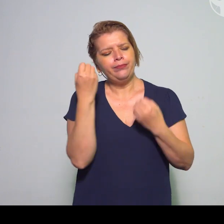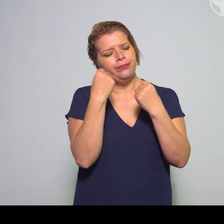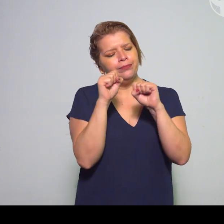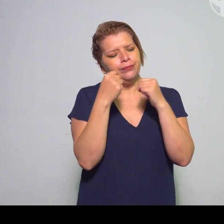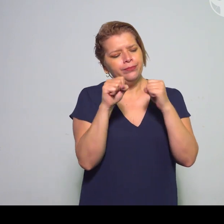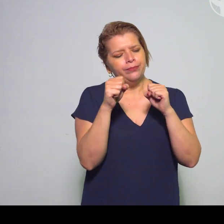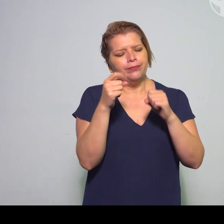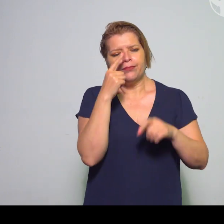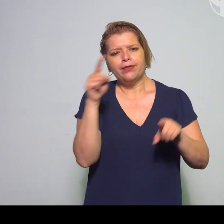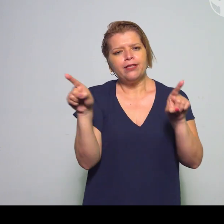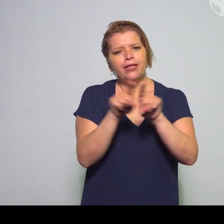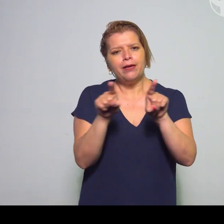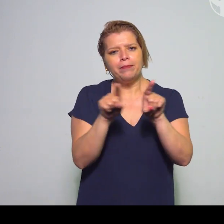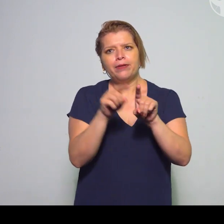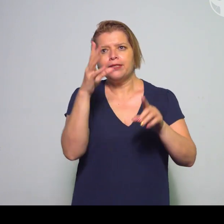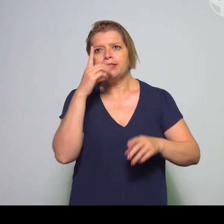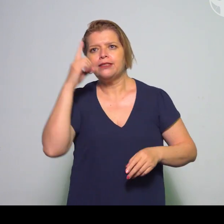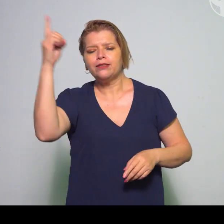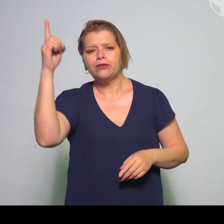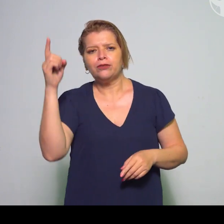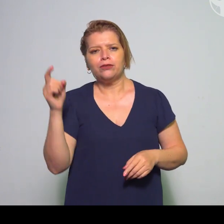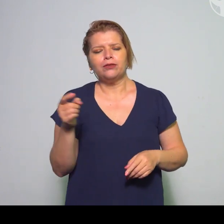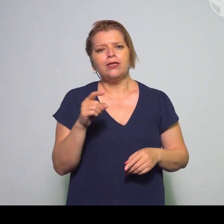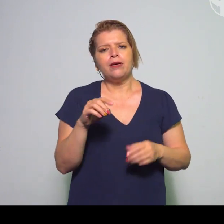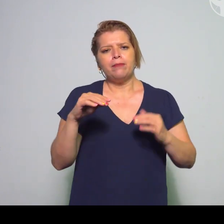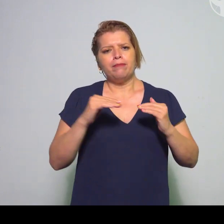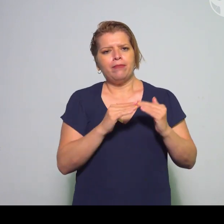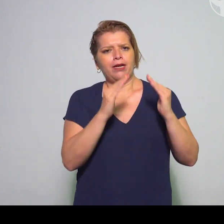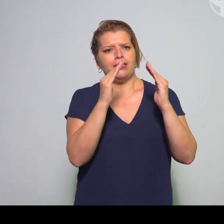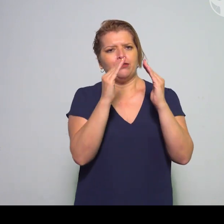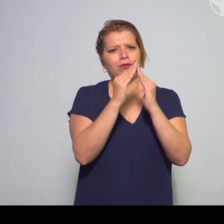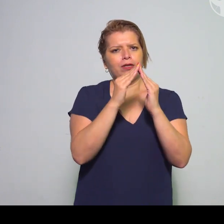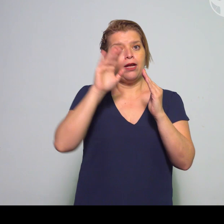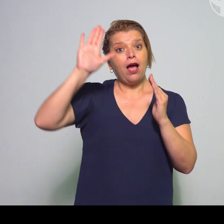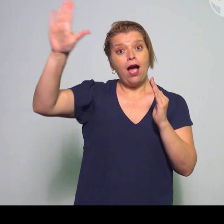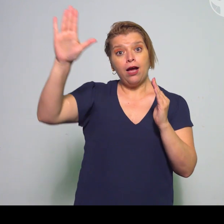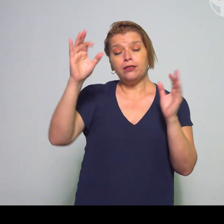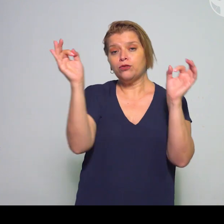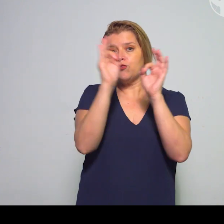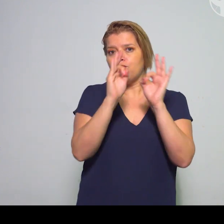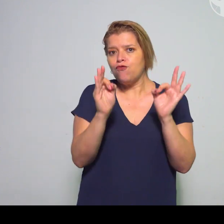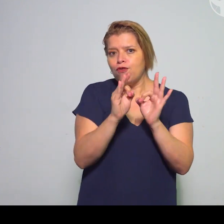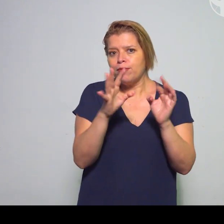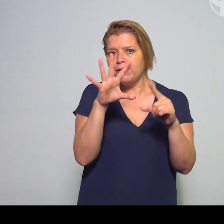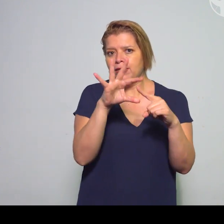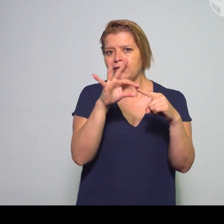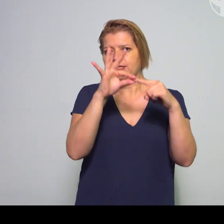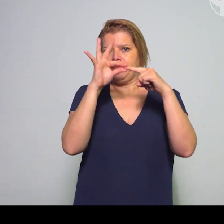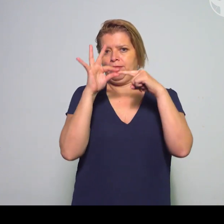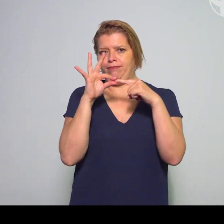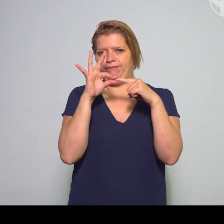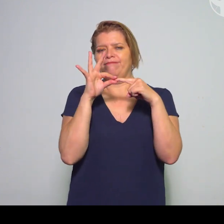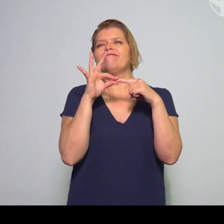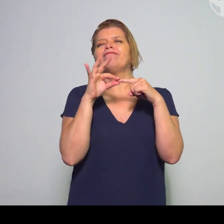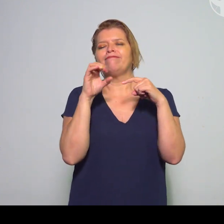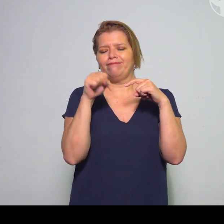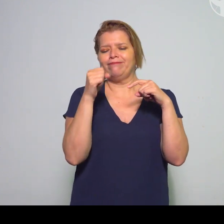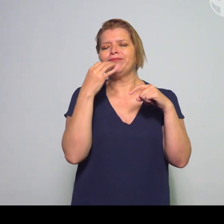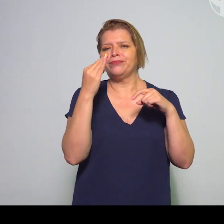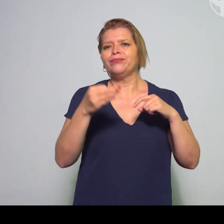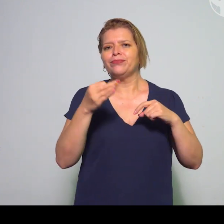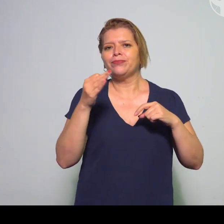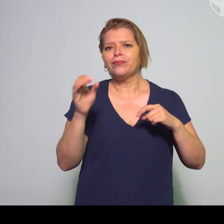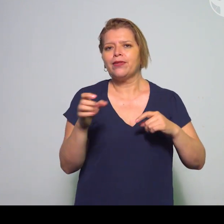Y definitivamente Dios no solamente va a restaurar a la forma en la que tú quieres que las cosas